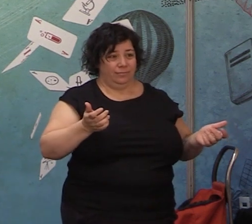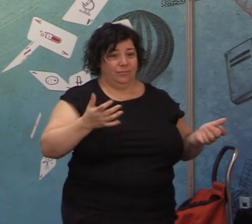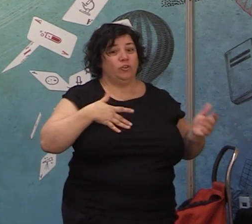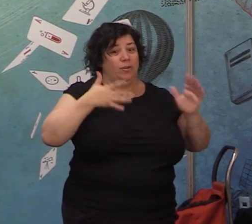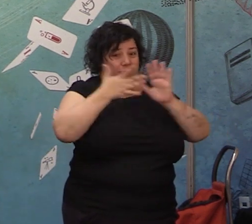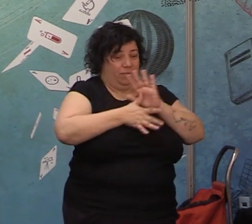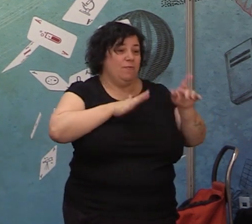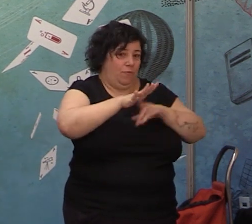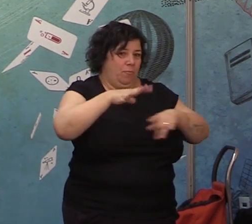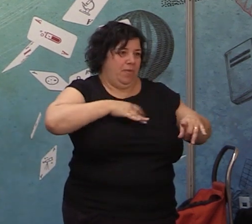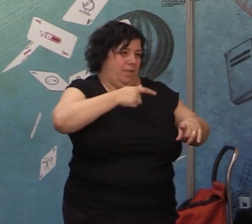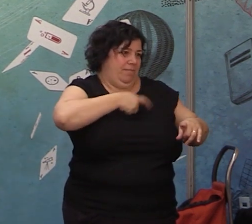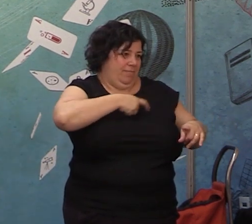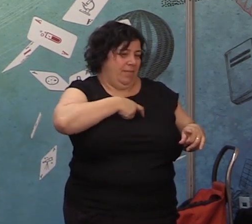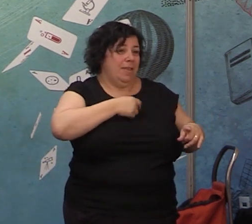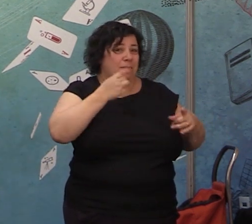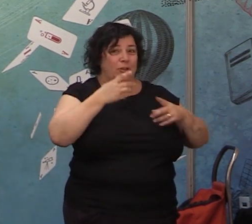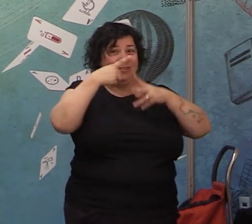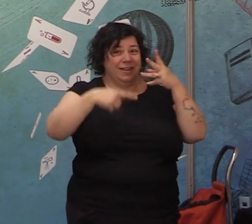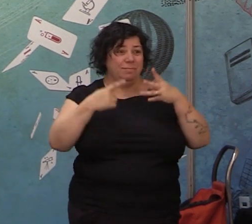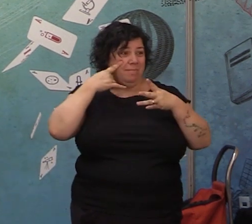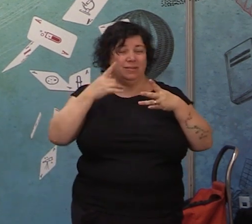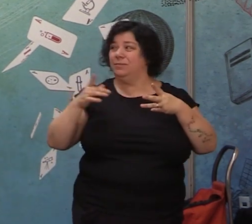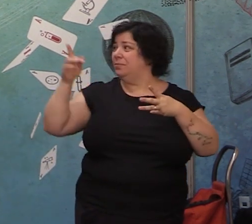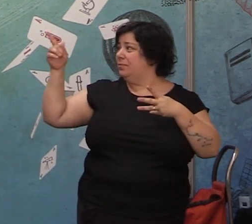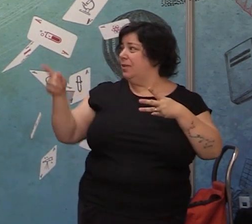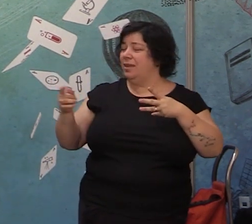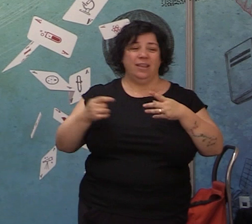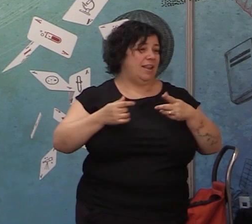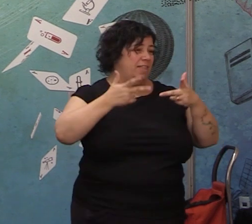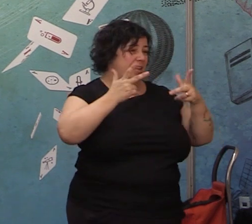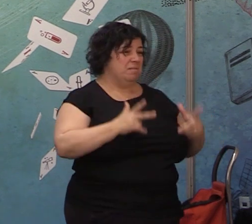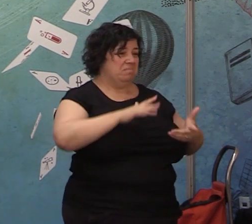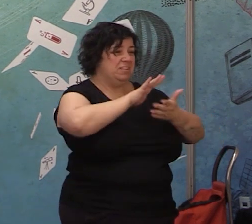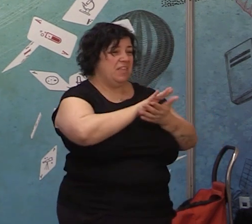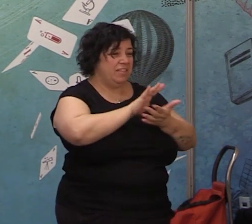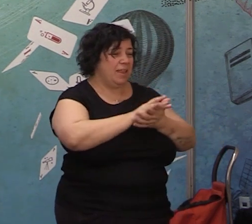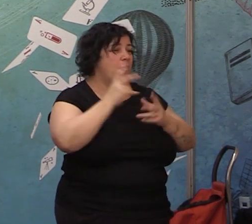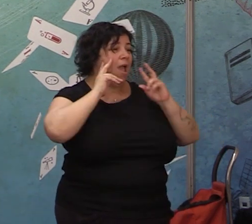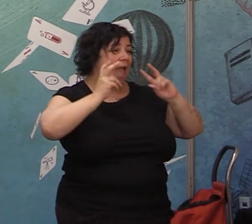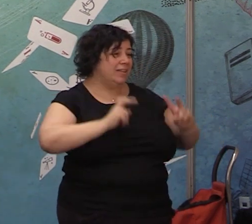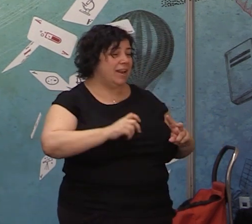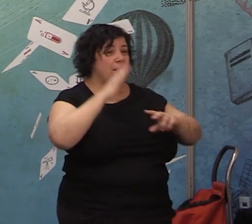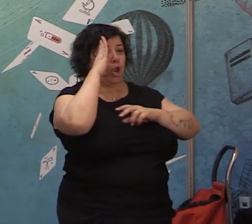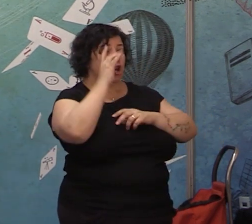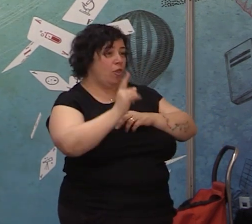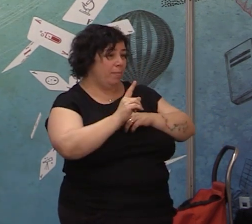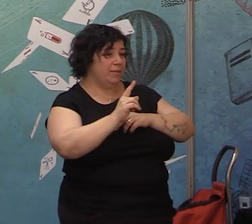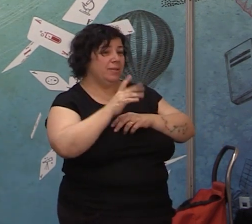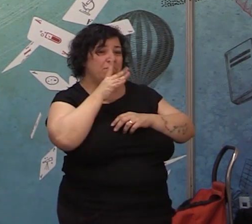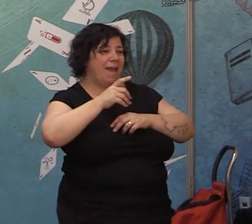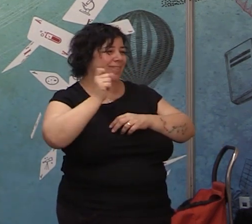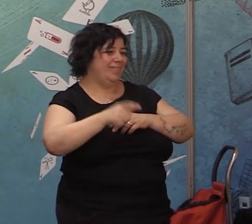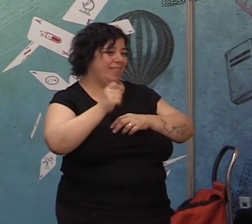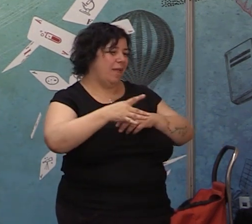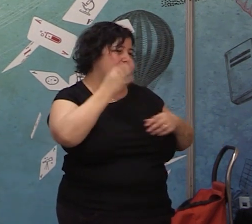Sin embargo, estos 3 que hay aquí señalados, el sedentarismo, el estrés y la falta de sueño, son más